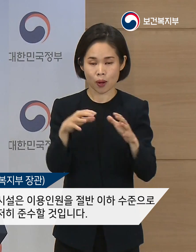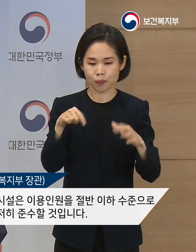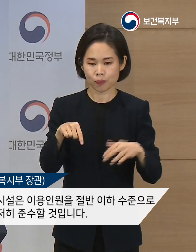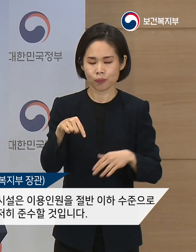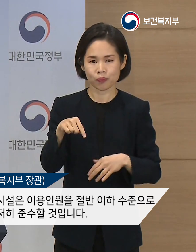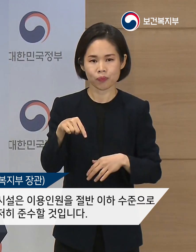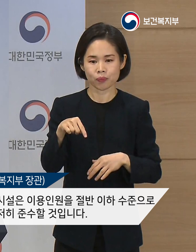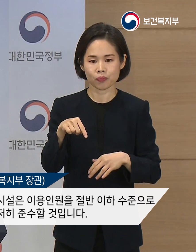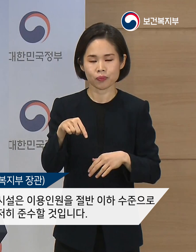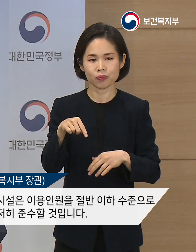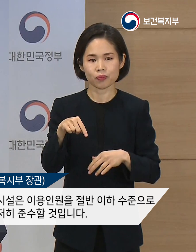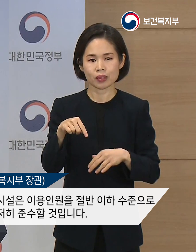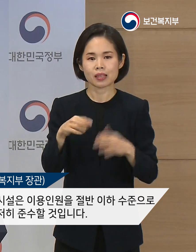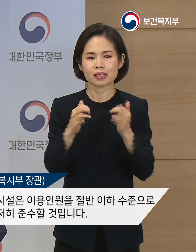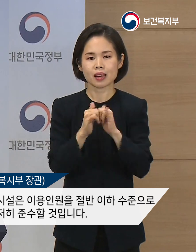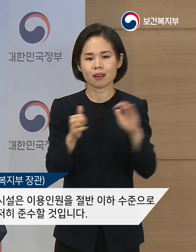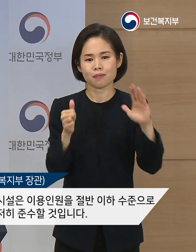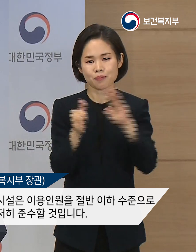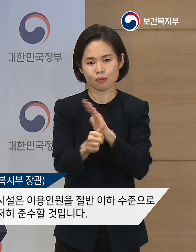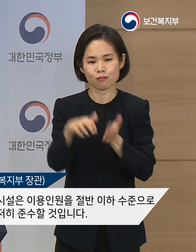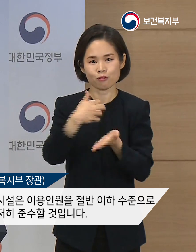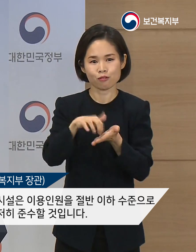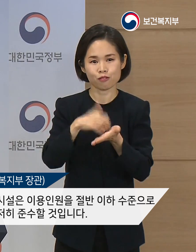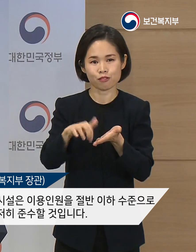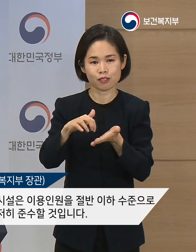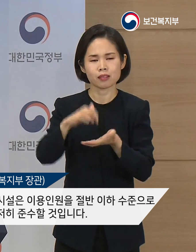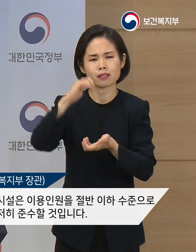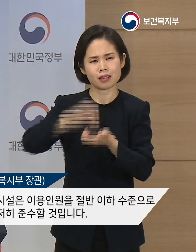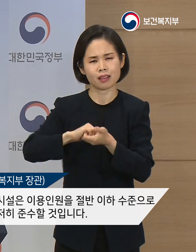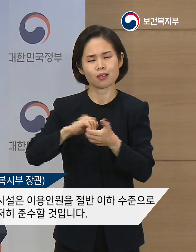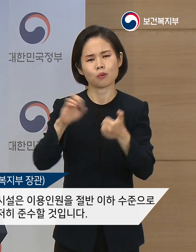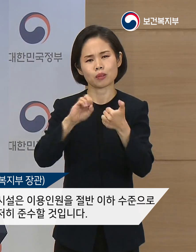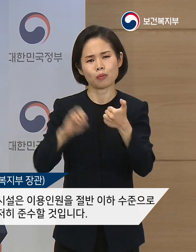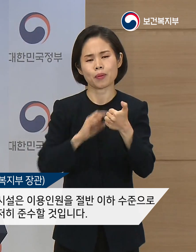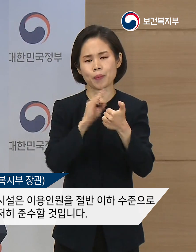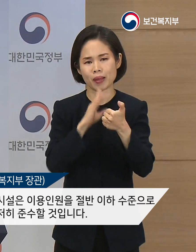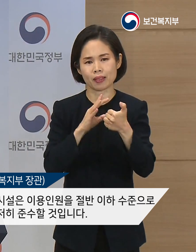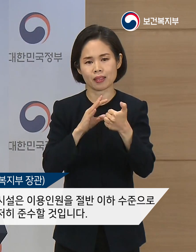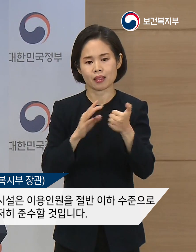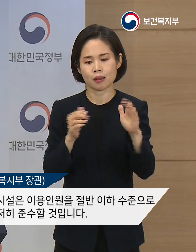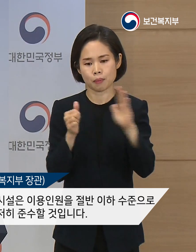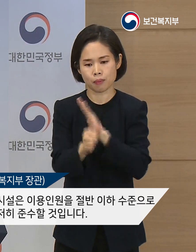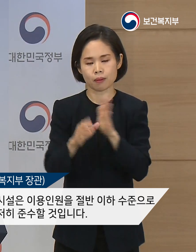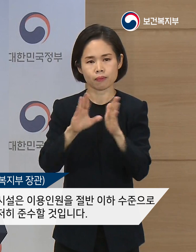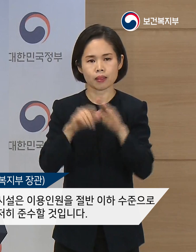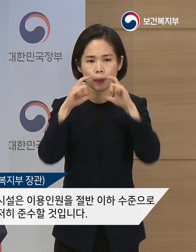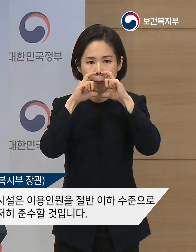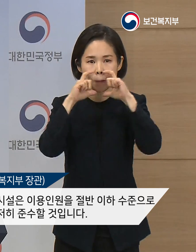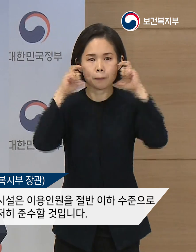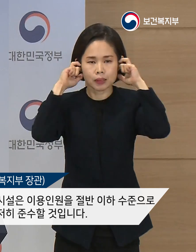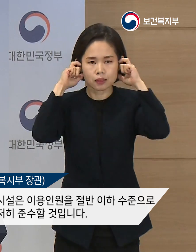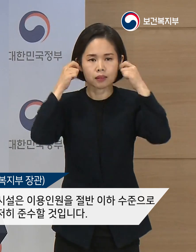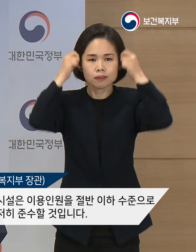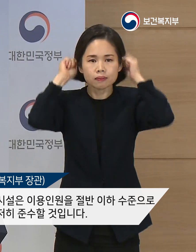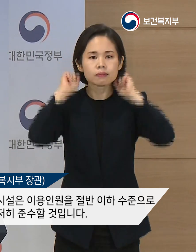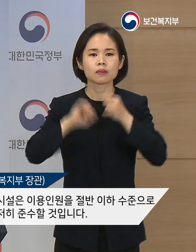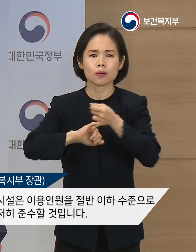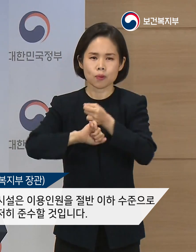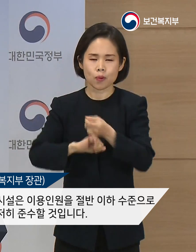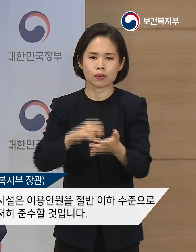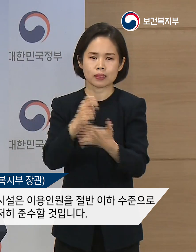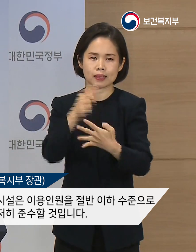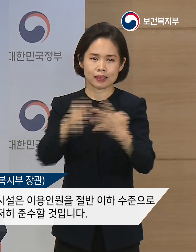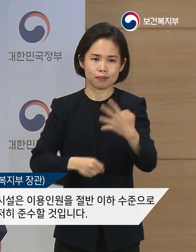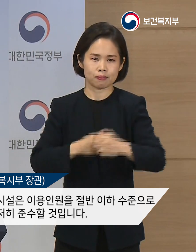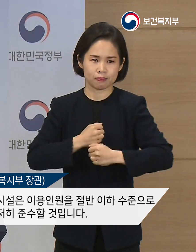모든 국공립시설은 이용 인원을 절반 이하 수준으로 제한하고 마스크 착용 등 방역수칙을 철저히